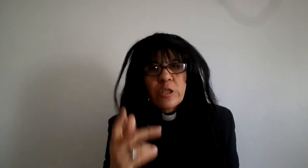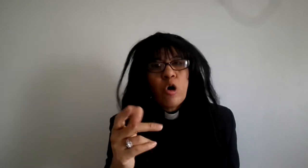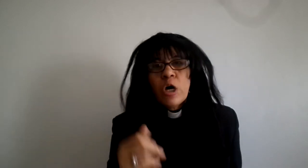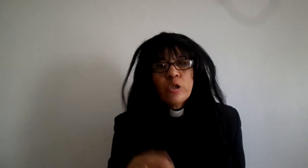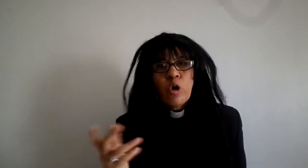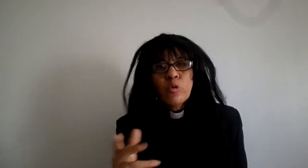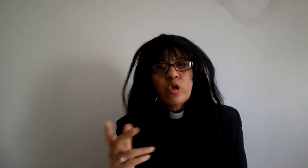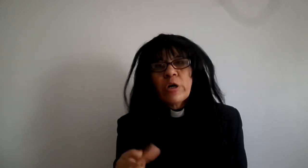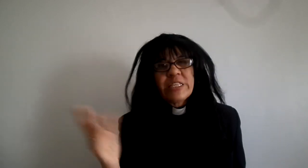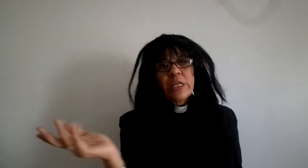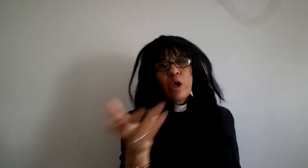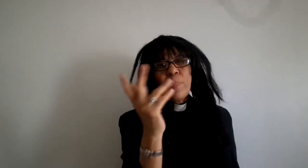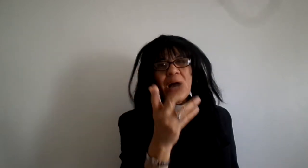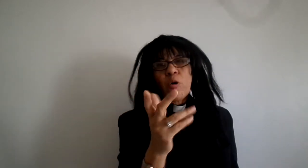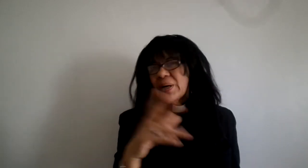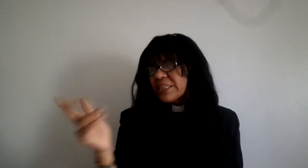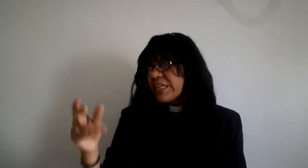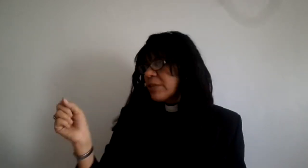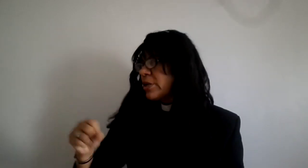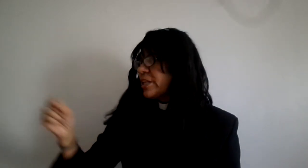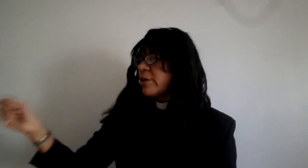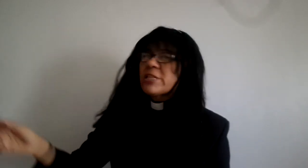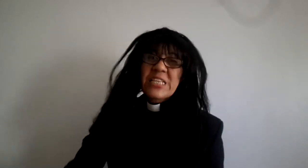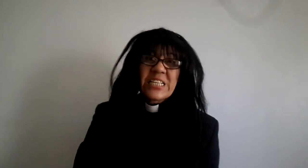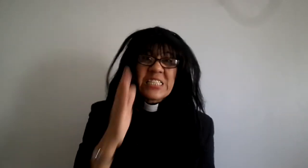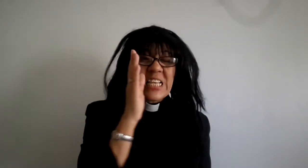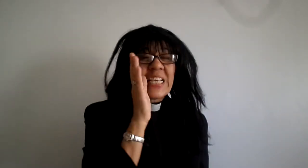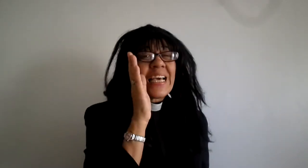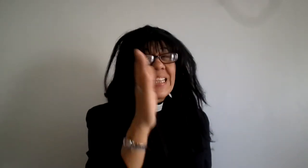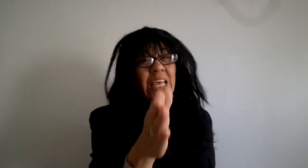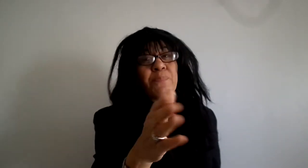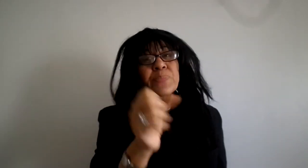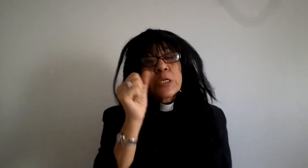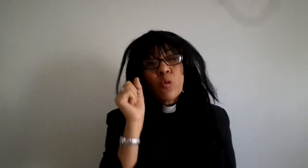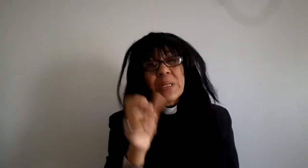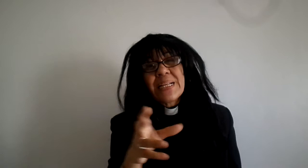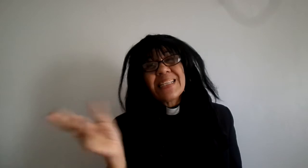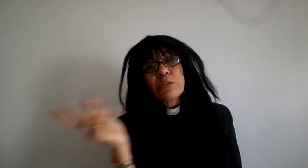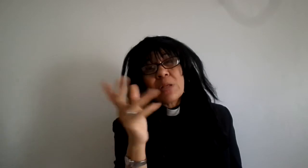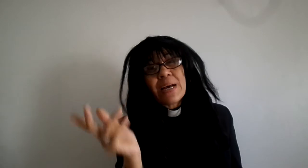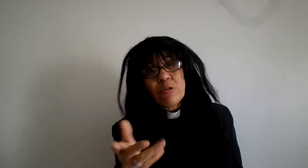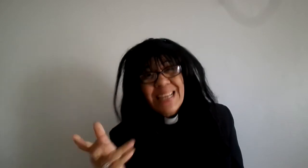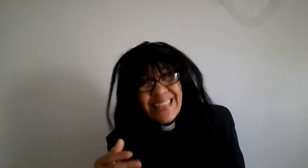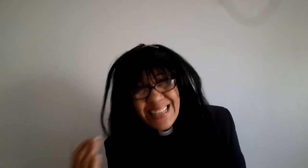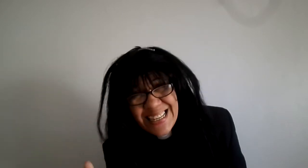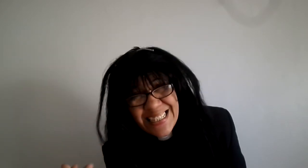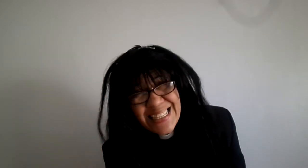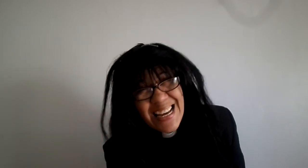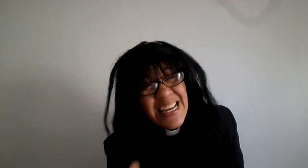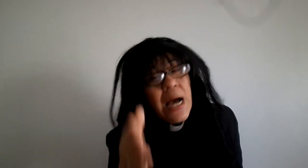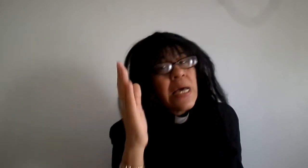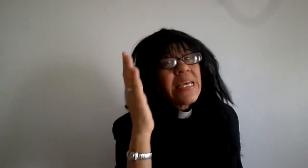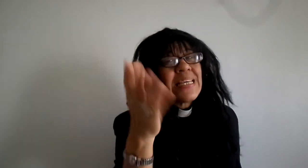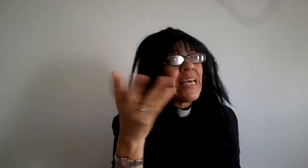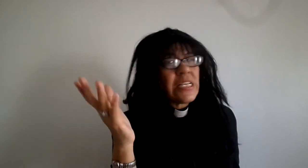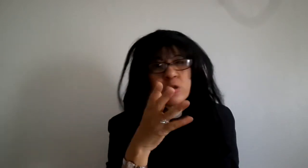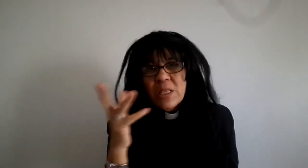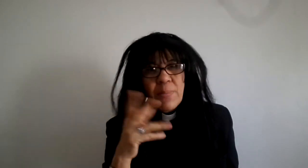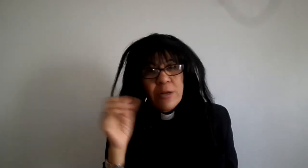Dios no es un Dios que tiene en el banco para estar tirándole dinero. Y dice que te suplirá de todas las cosas que te eran necesarias y de eso nada más es lo